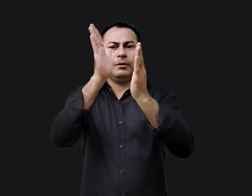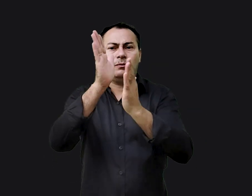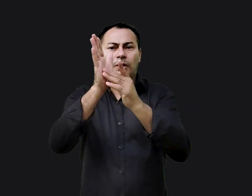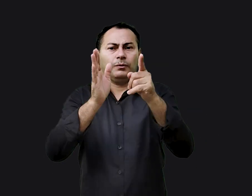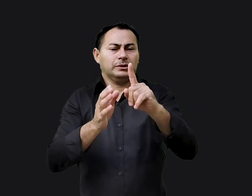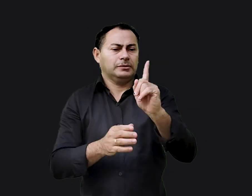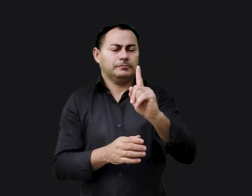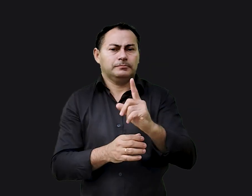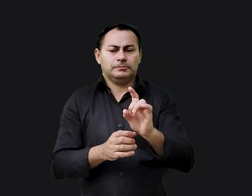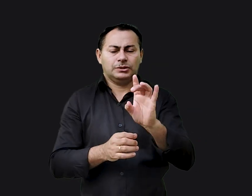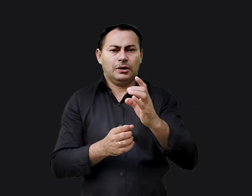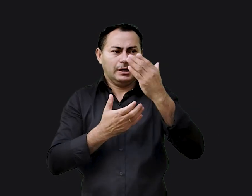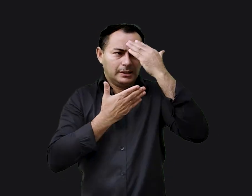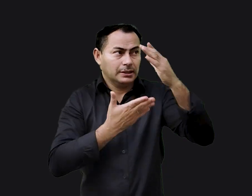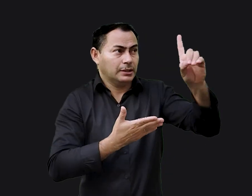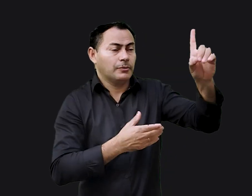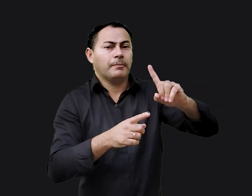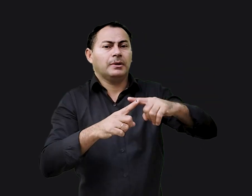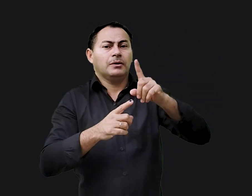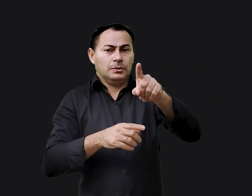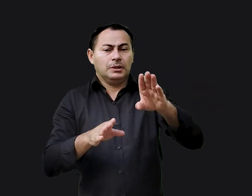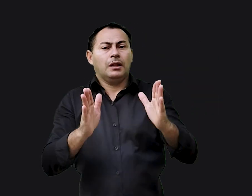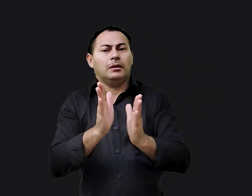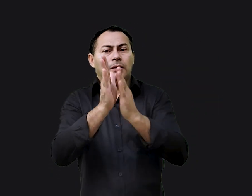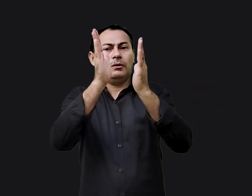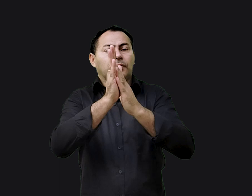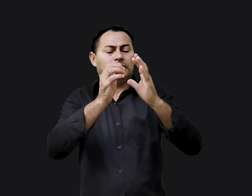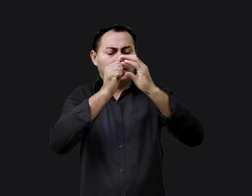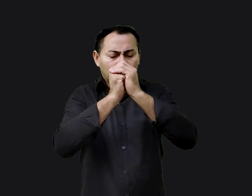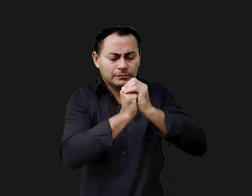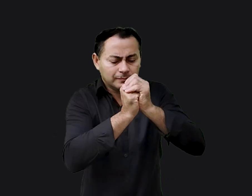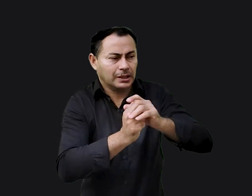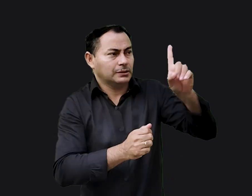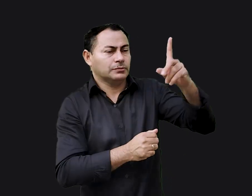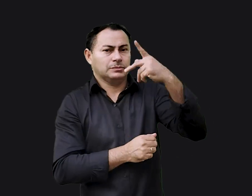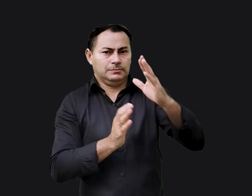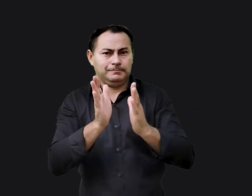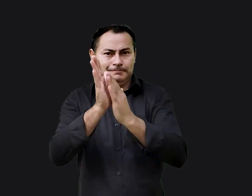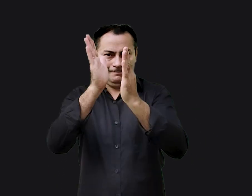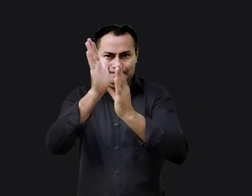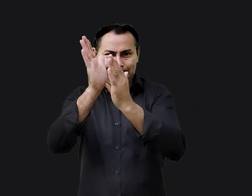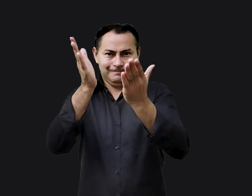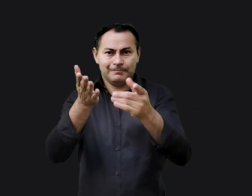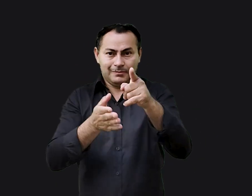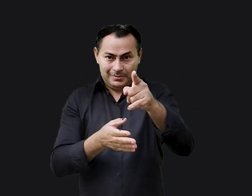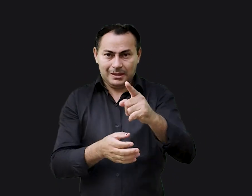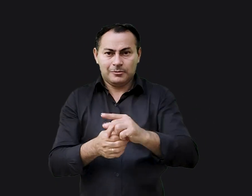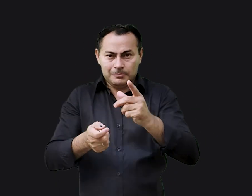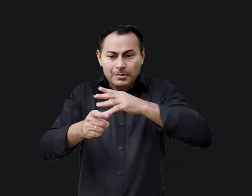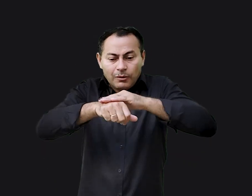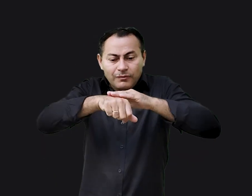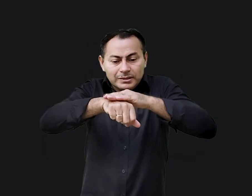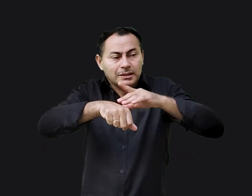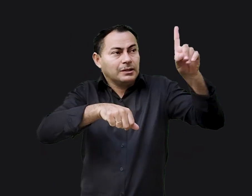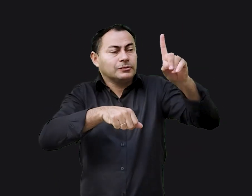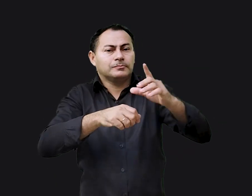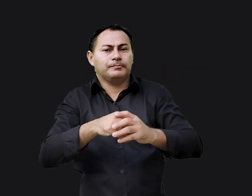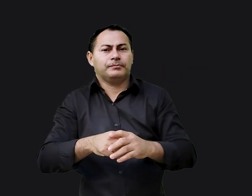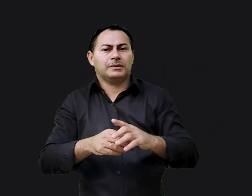dimensão do louvor você não está apenas agradecendo a Deus você estará louvando e adorando a Deus com seu louvor você estará falando com